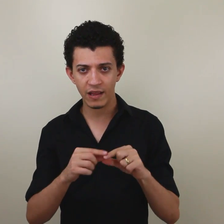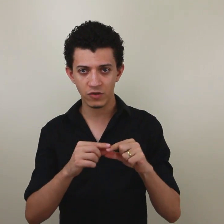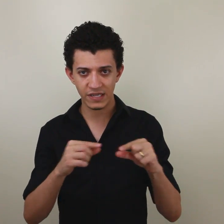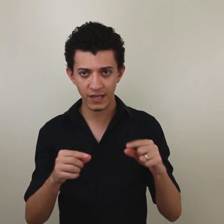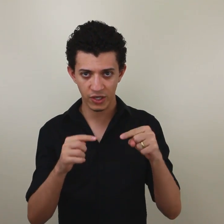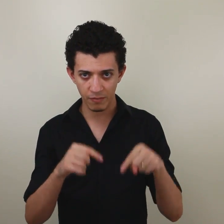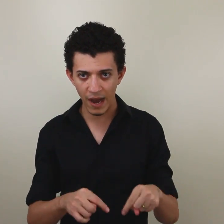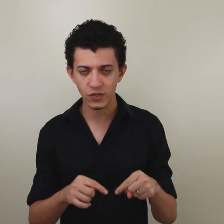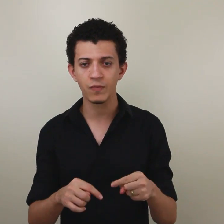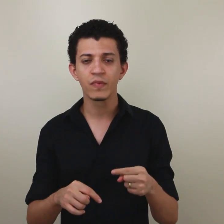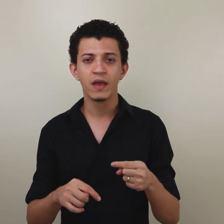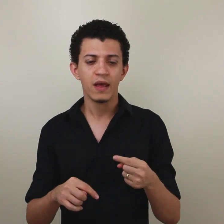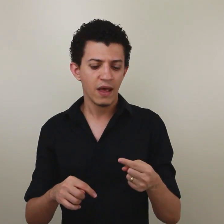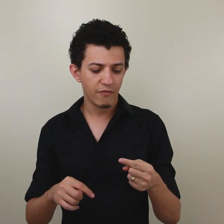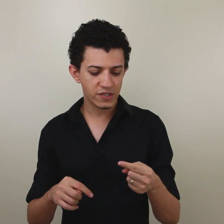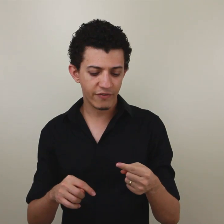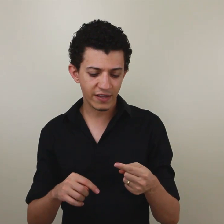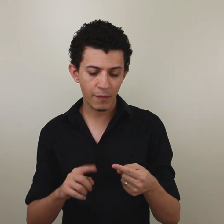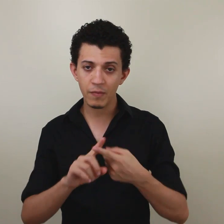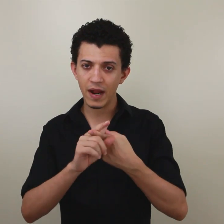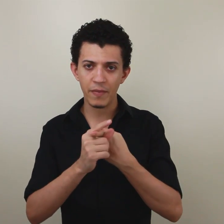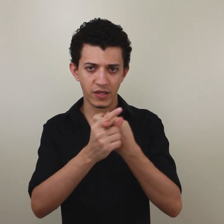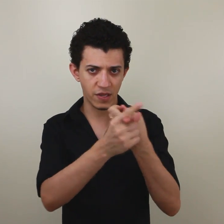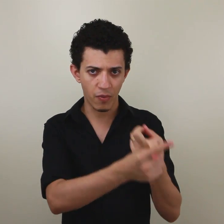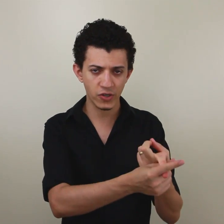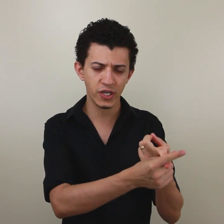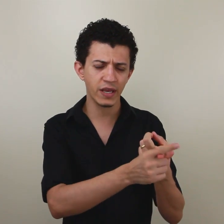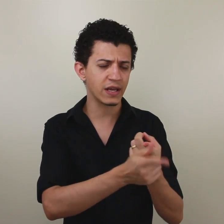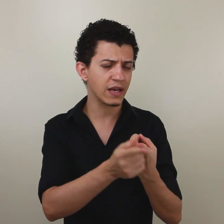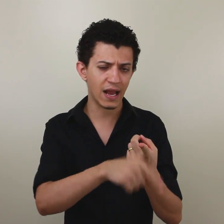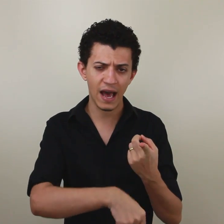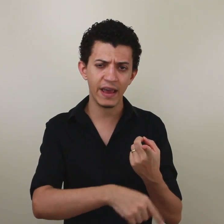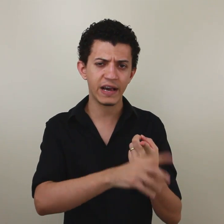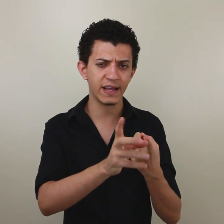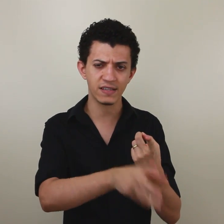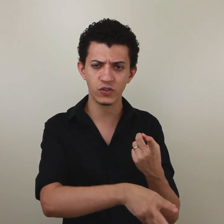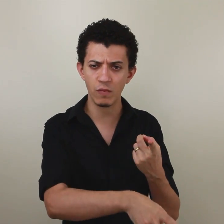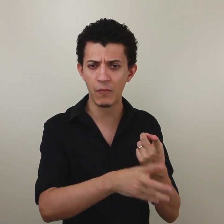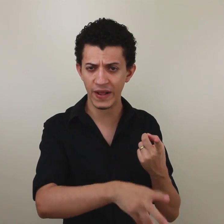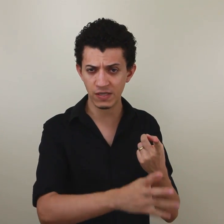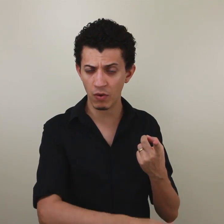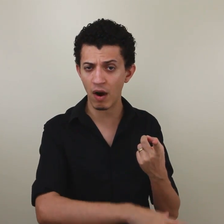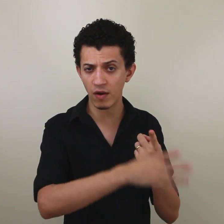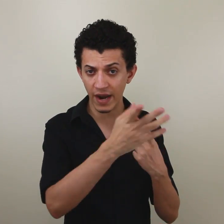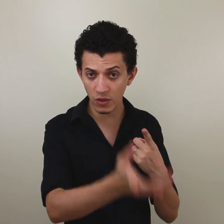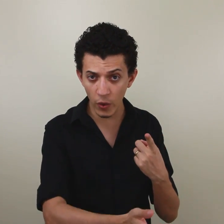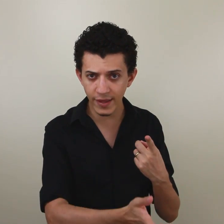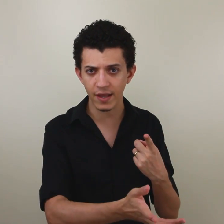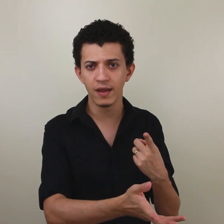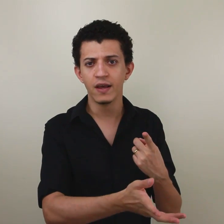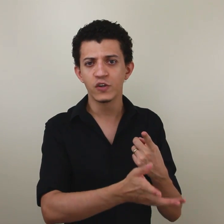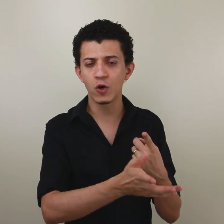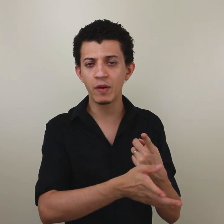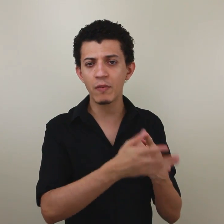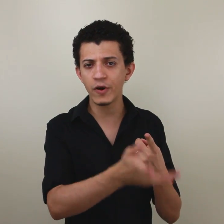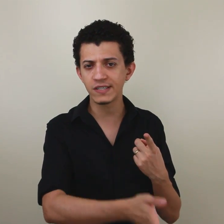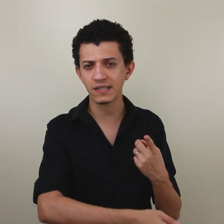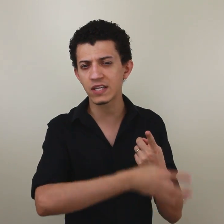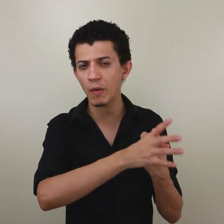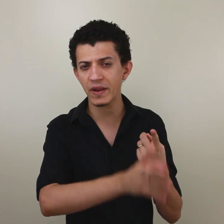do site aqui embaixo, você vai ter primeiramente, você pode clicar lá e cadastrar seu e-mail para receber uma aula gratuita sobre memorização,